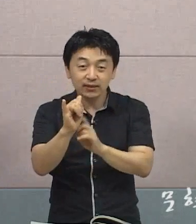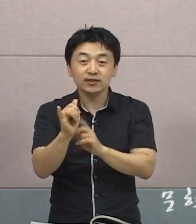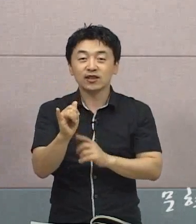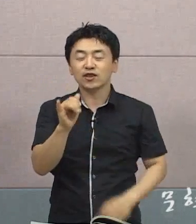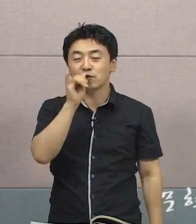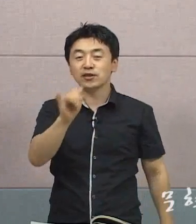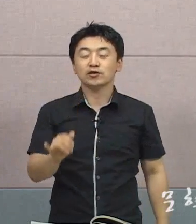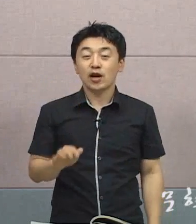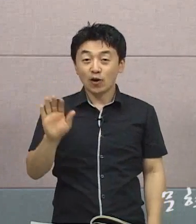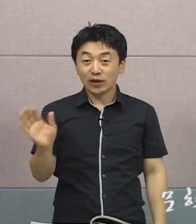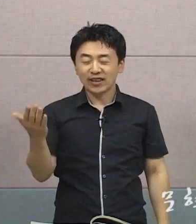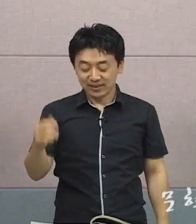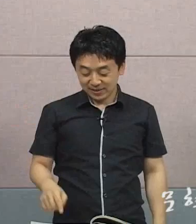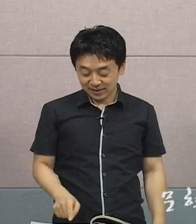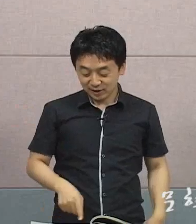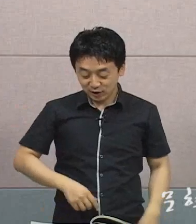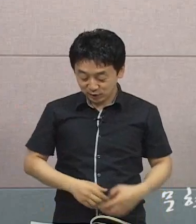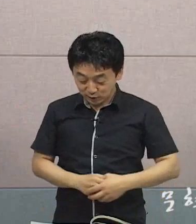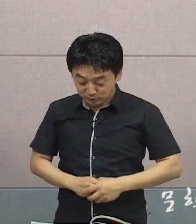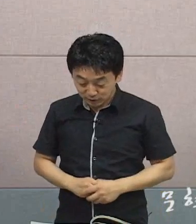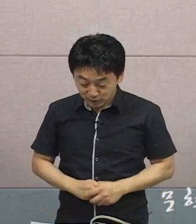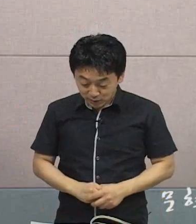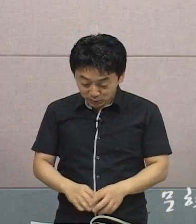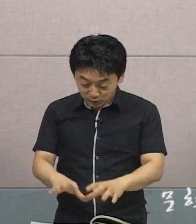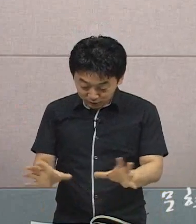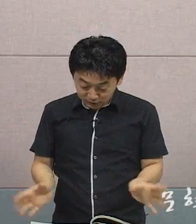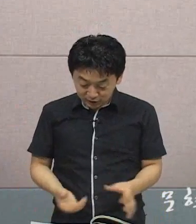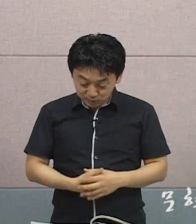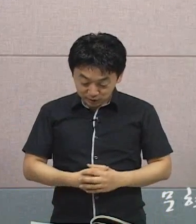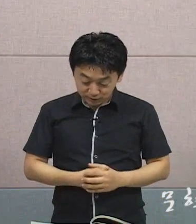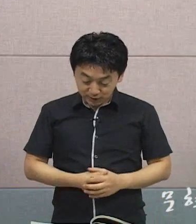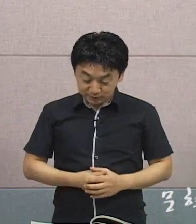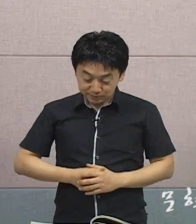그때 이렇게 사용을 한다고. 됐다. 그래서 여러분들이 뭐 여러 가지가 있지만요.